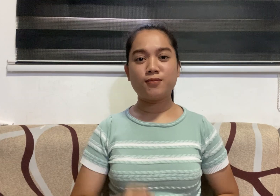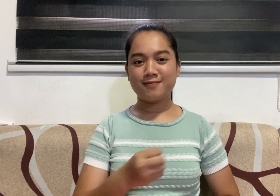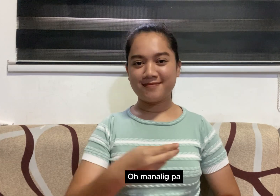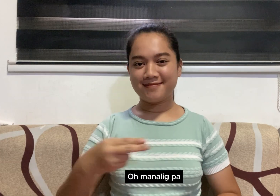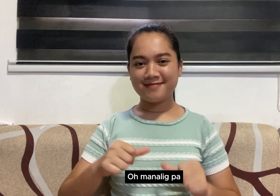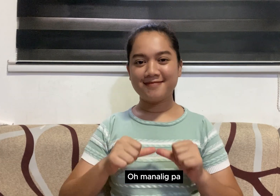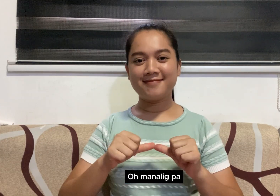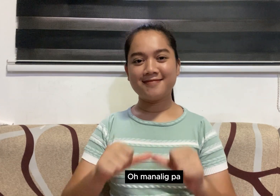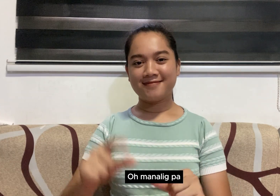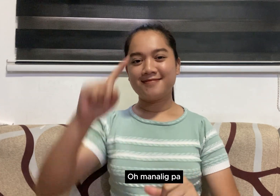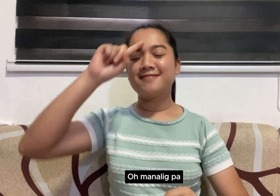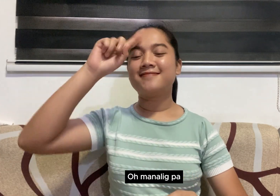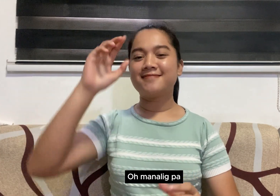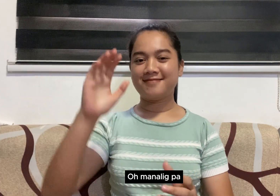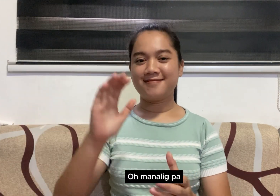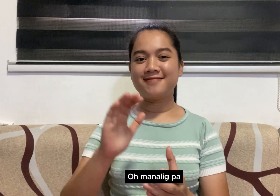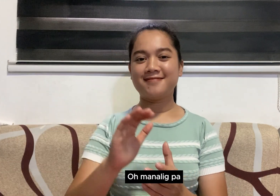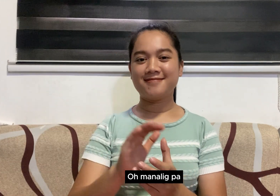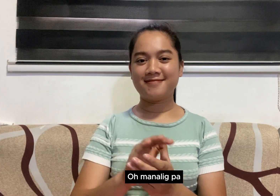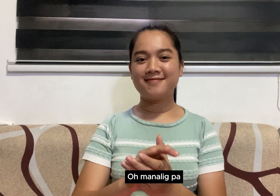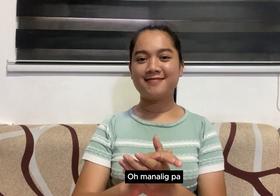o manalig pa.